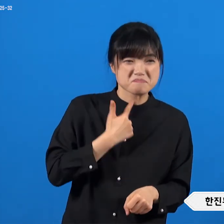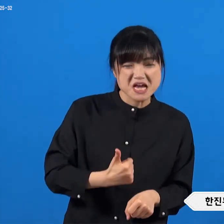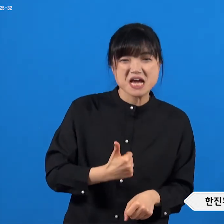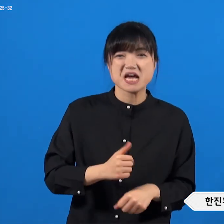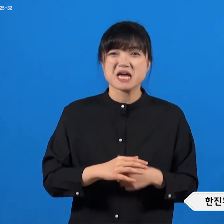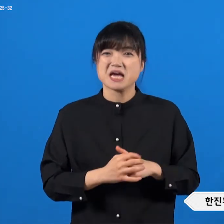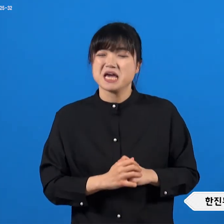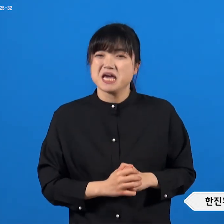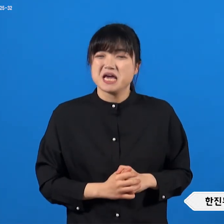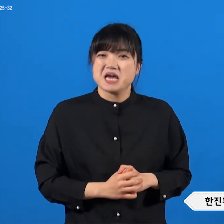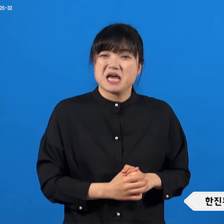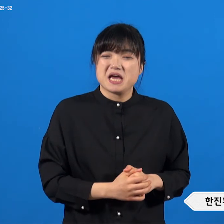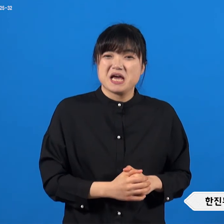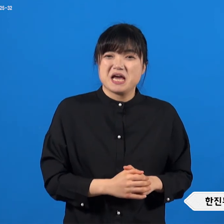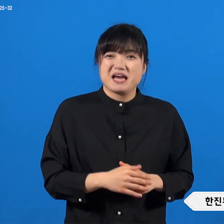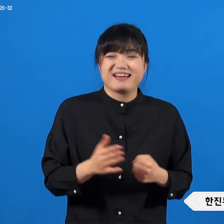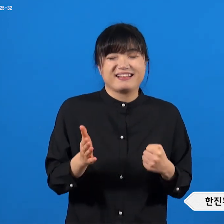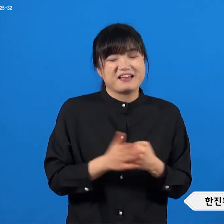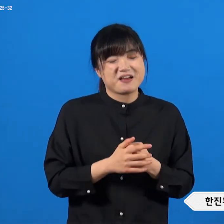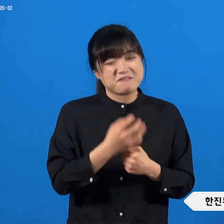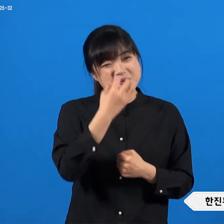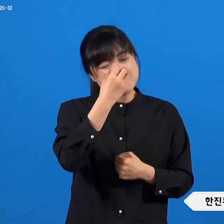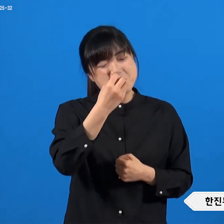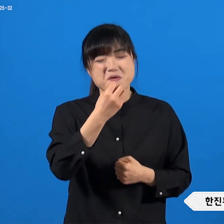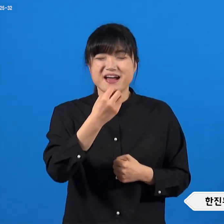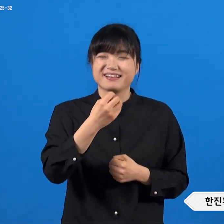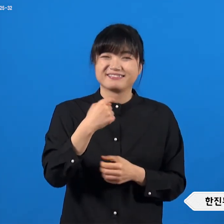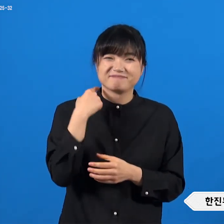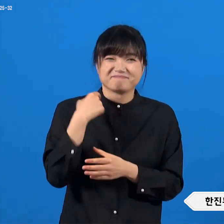해봤고 목이 많이 뻣뻣해진 것이죠.